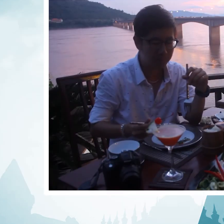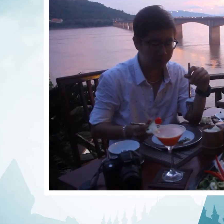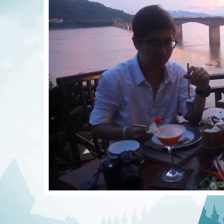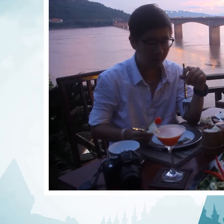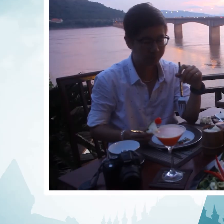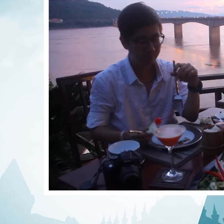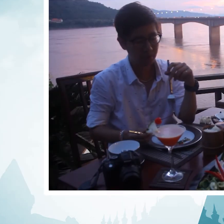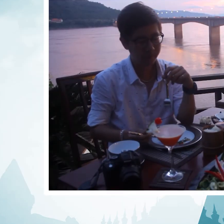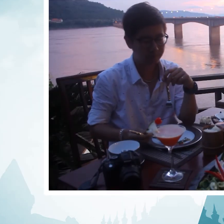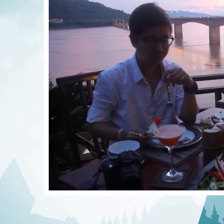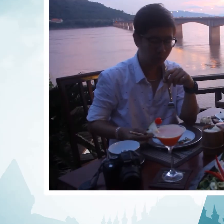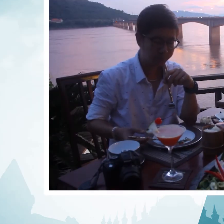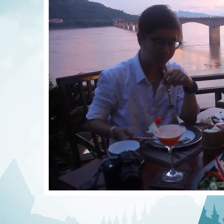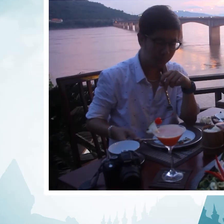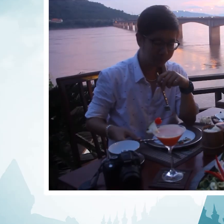เฮ้ย